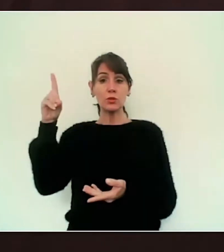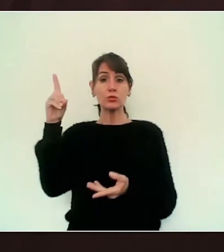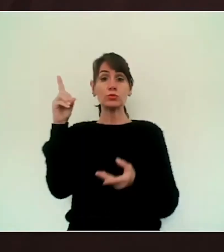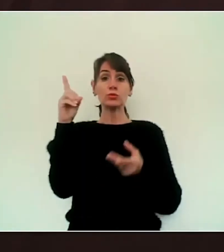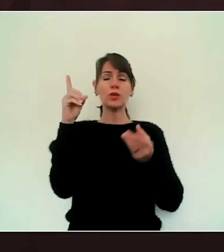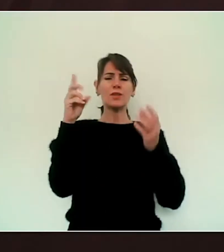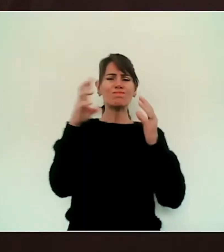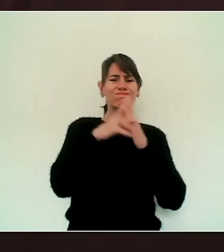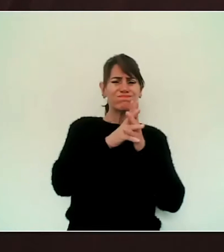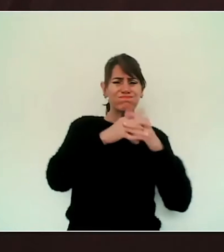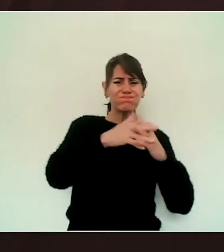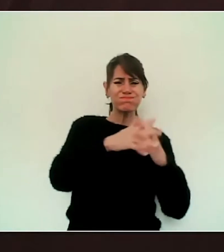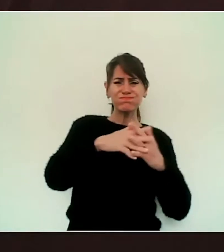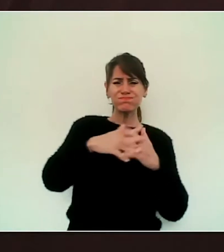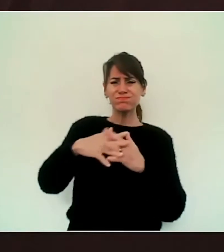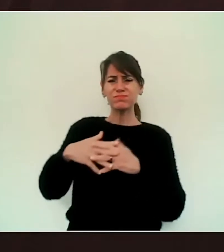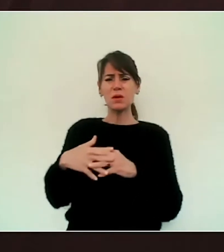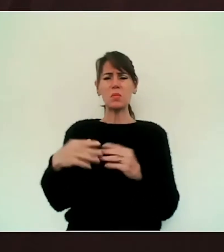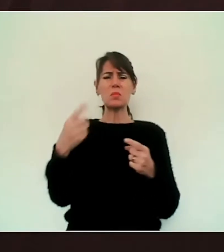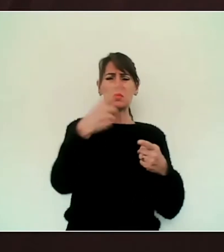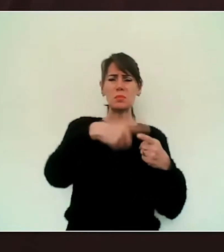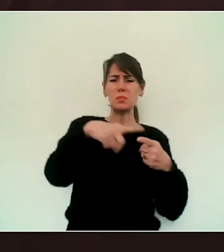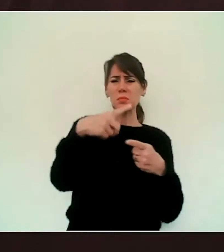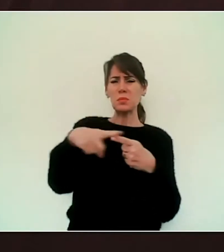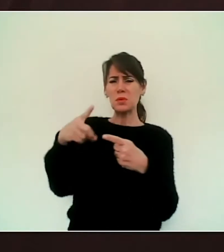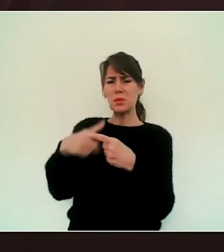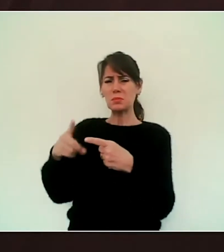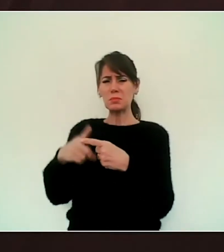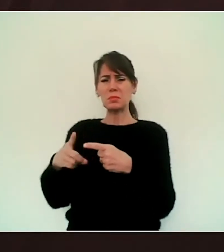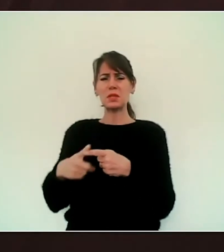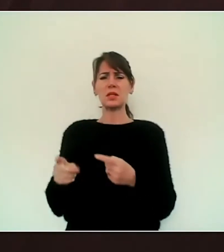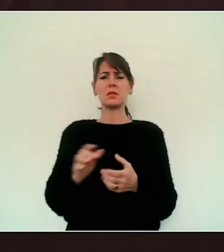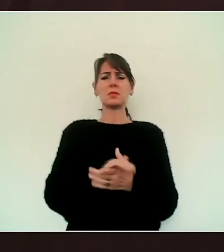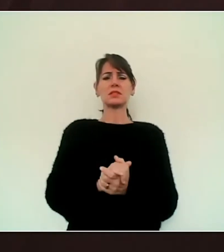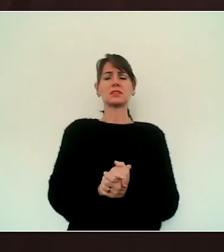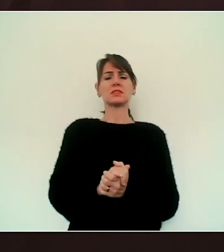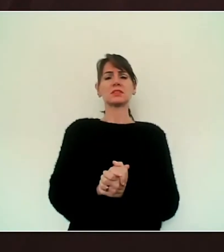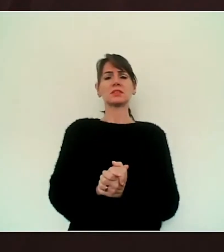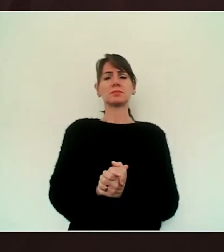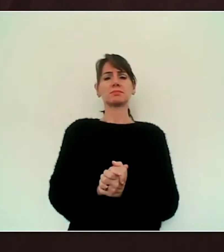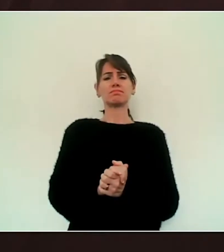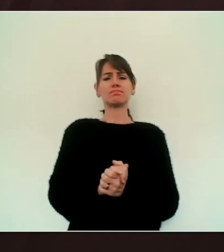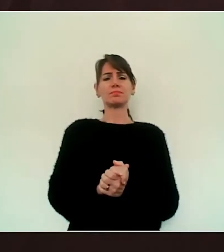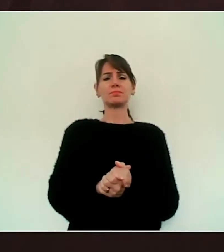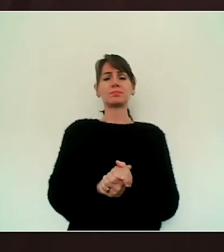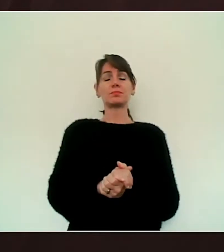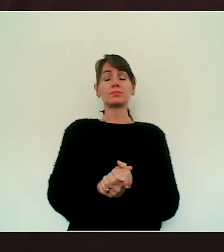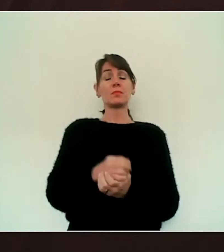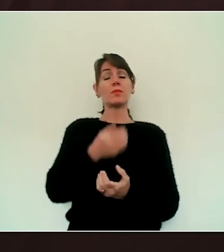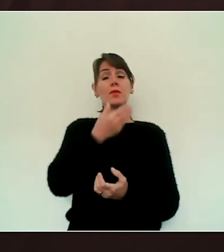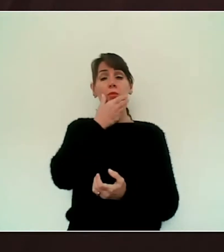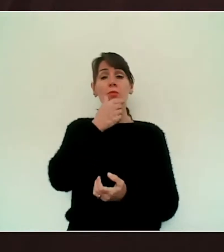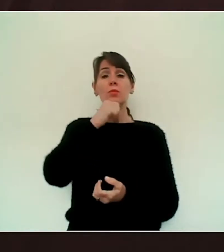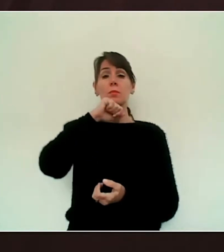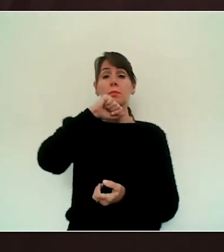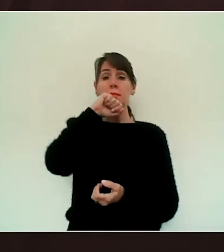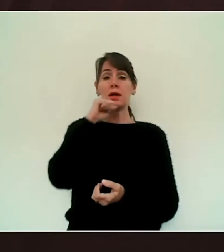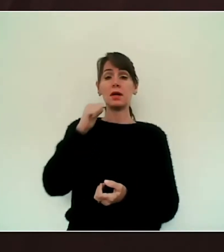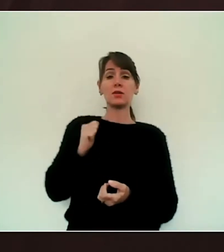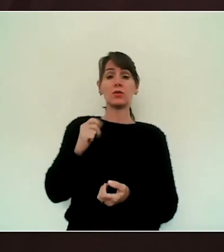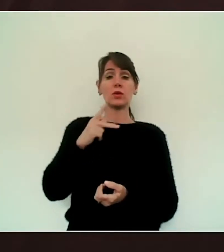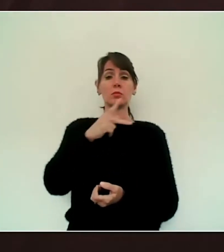E não bastasse isso, os pais apostólicos, aqueles líderes que conviveram com algum